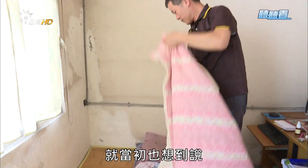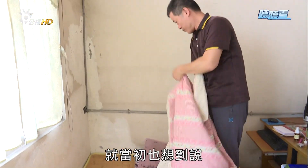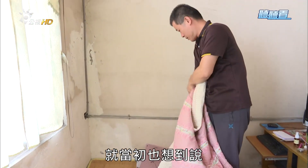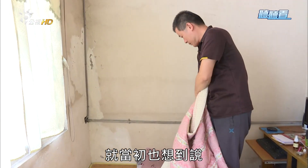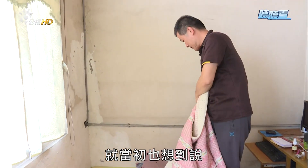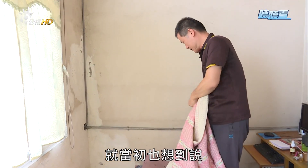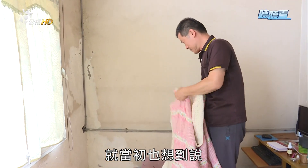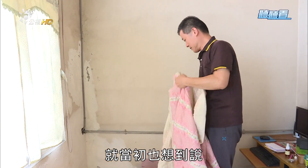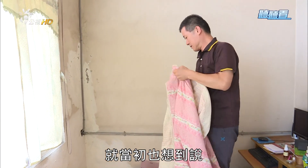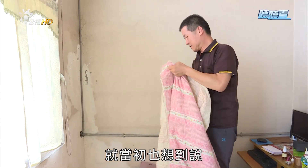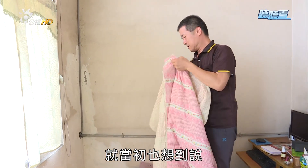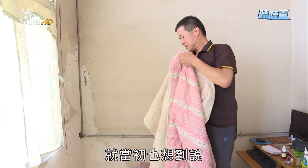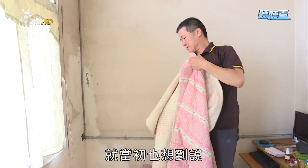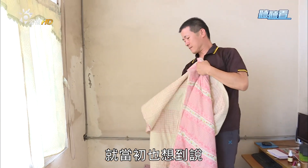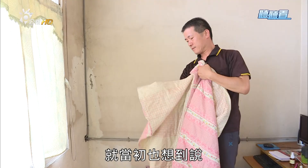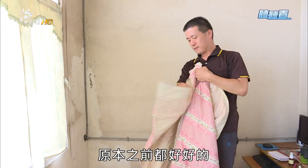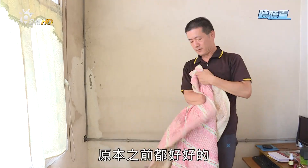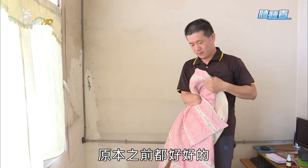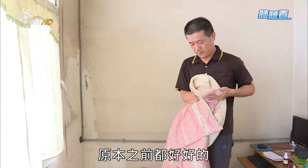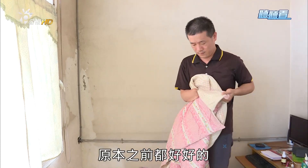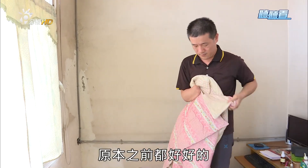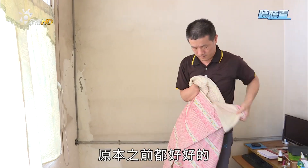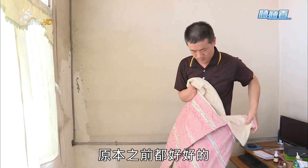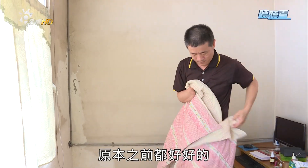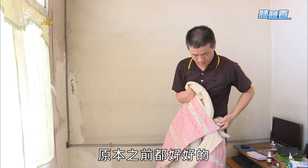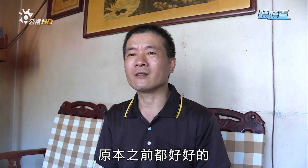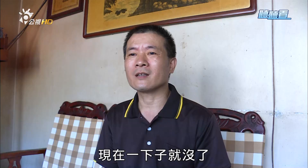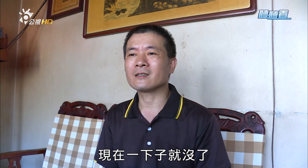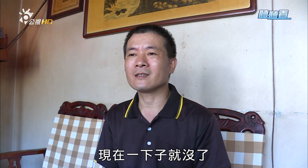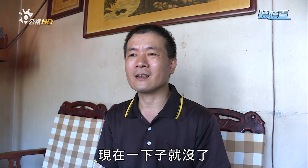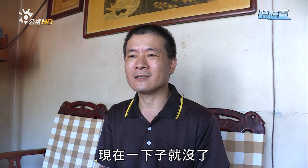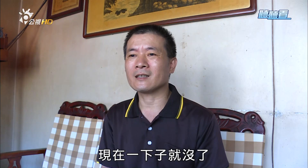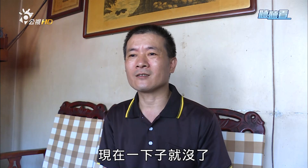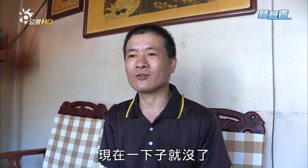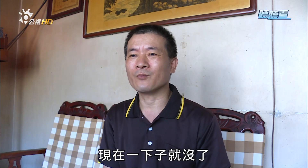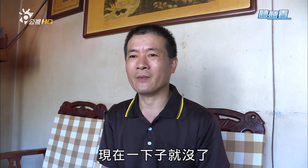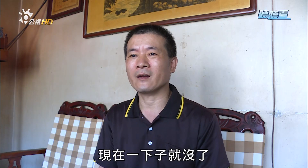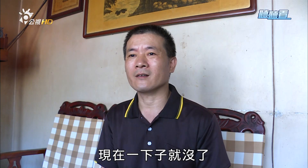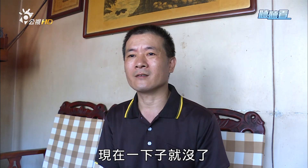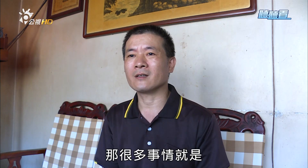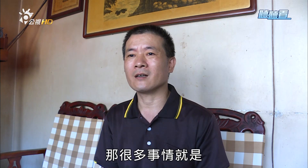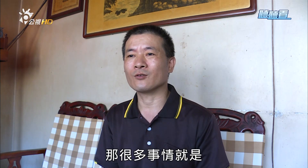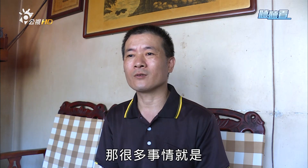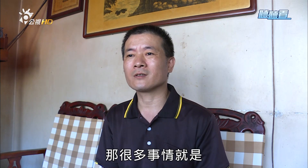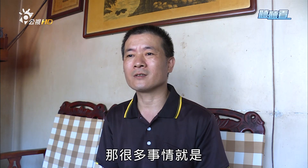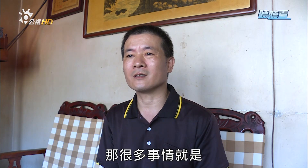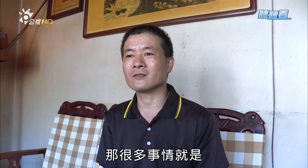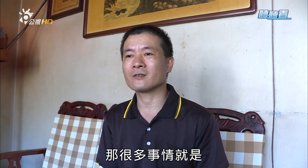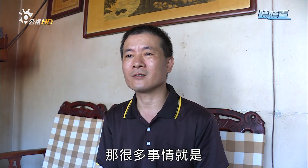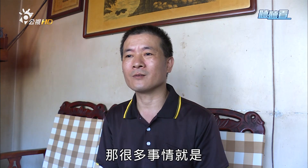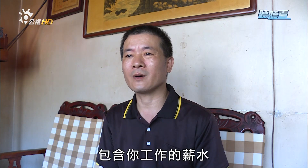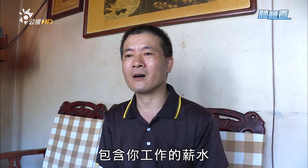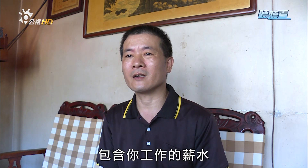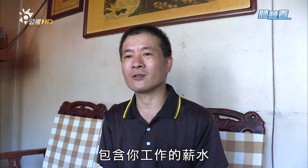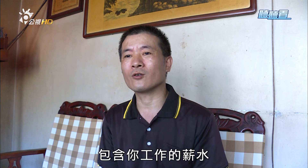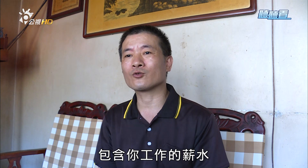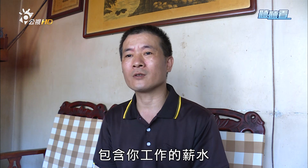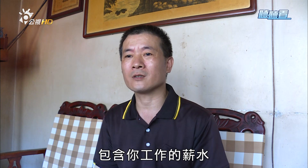就当初也想到说，原本之前都好好的，那现在一下子就没了。那很多事情就是包含你工作的